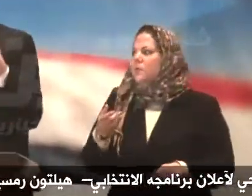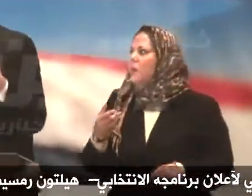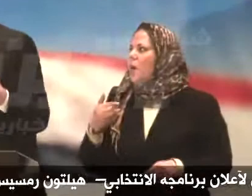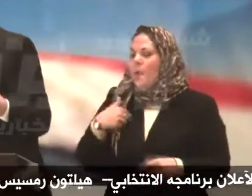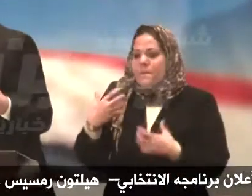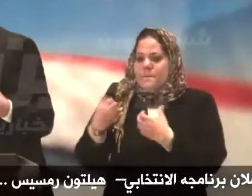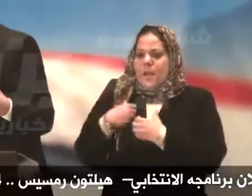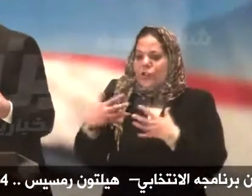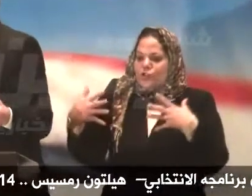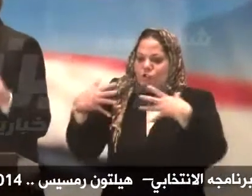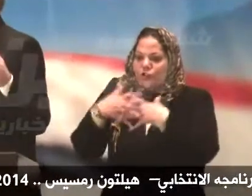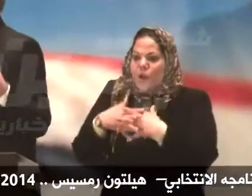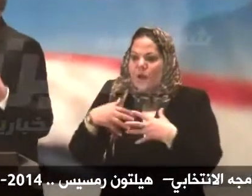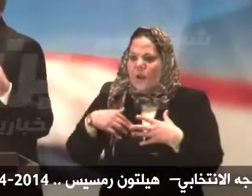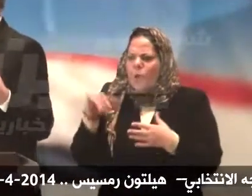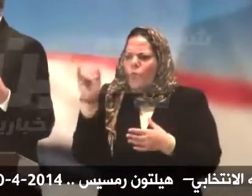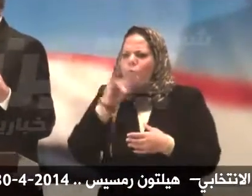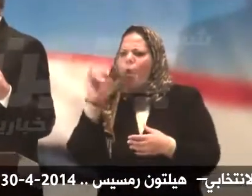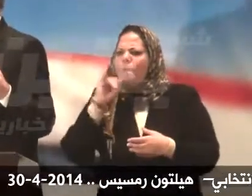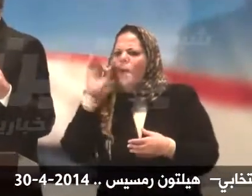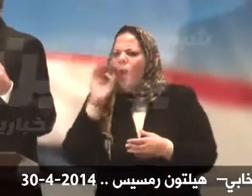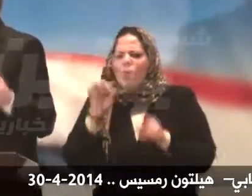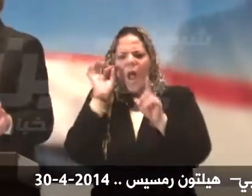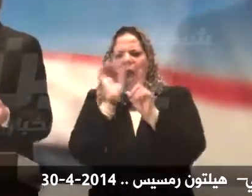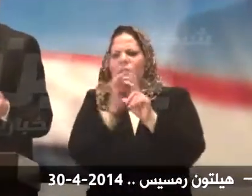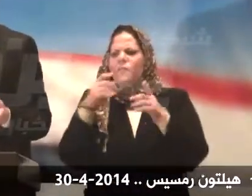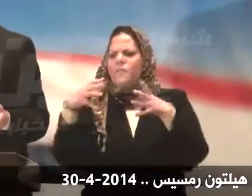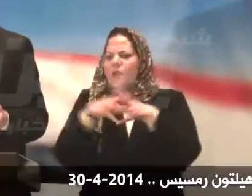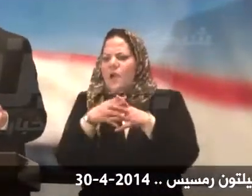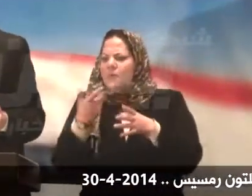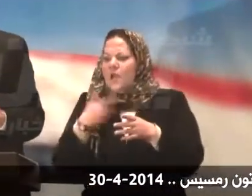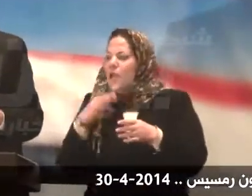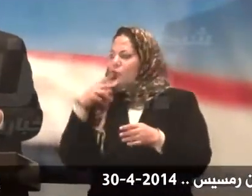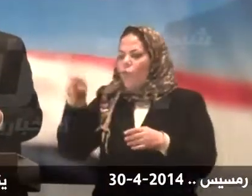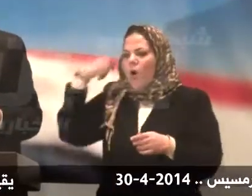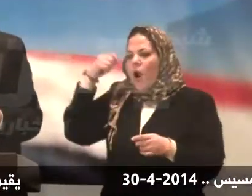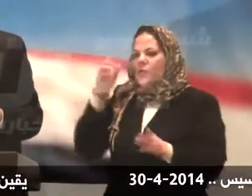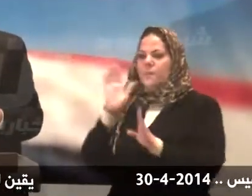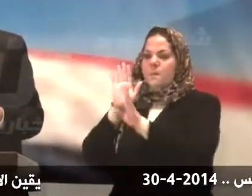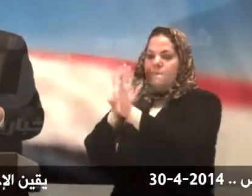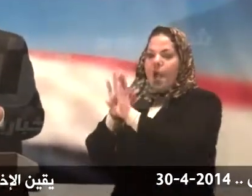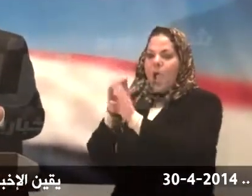معانا شركاء اساسيين في حمله الرئاسه،